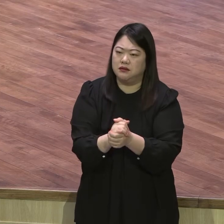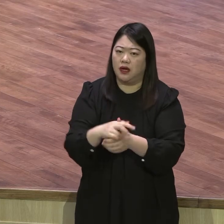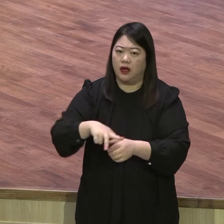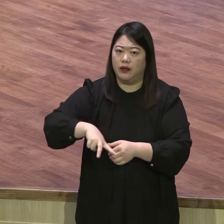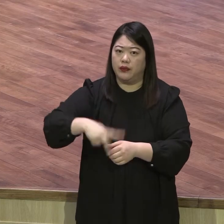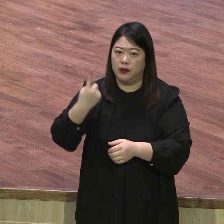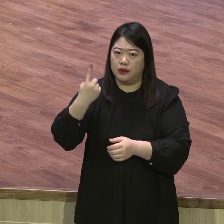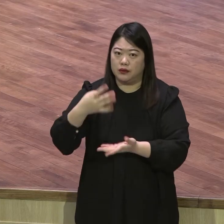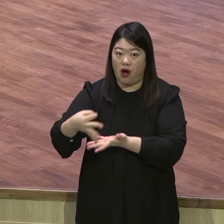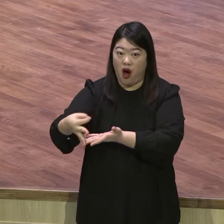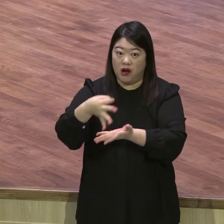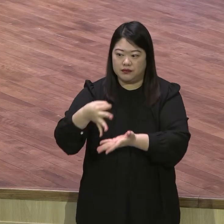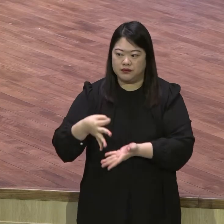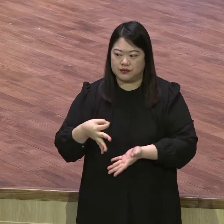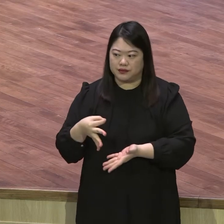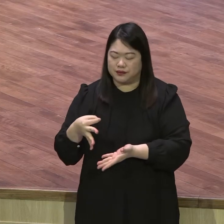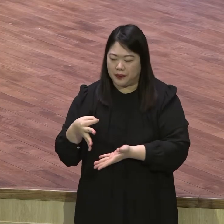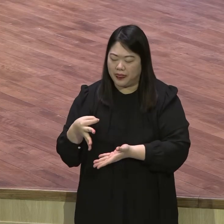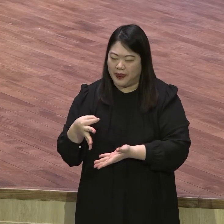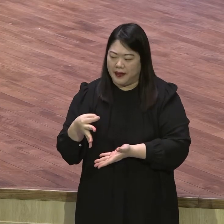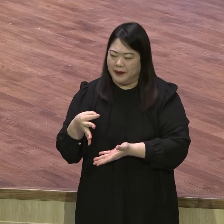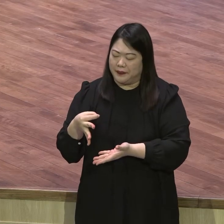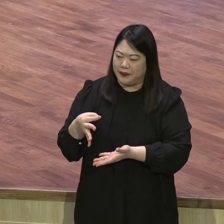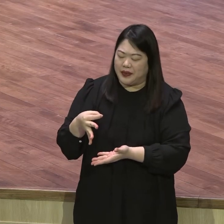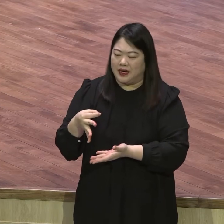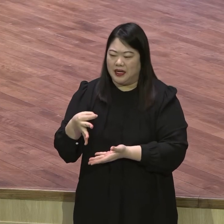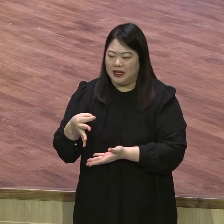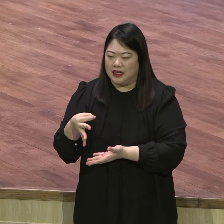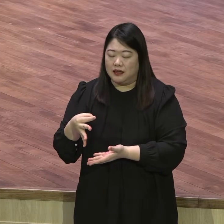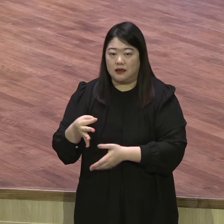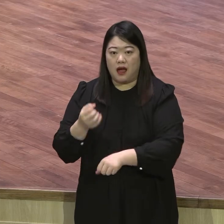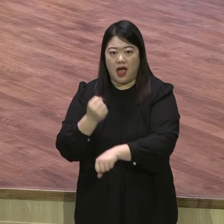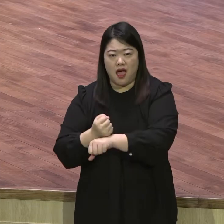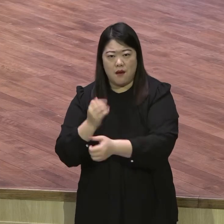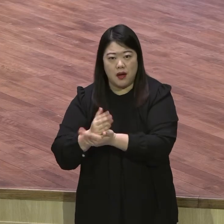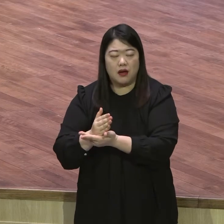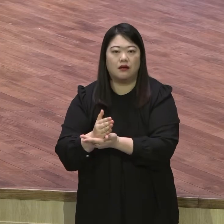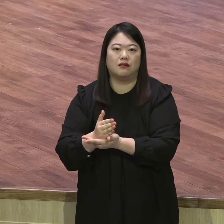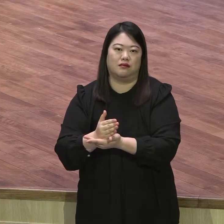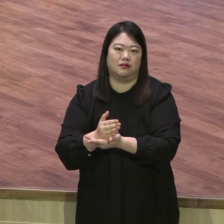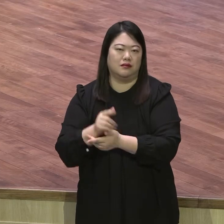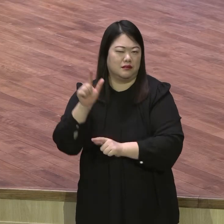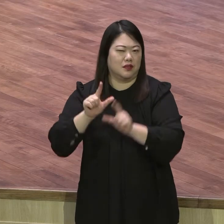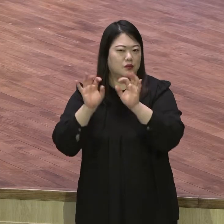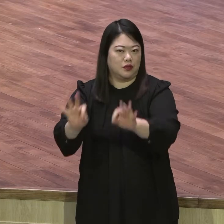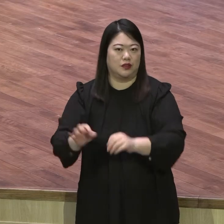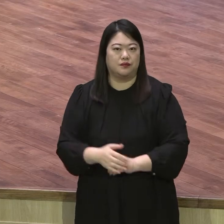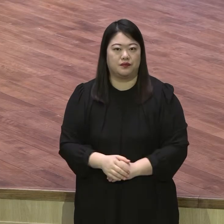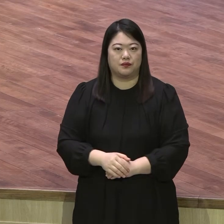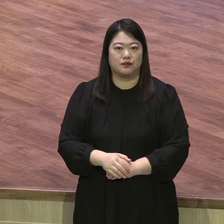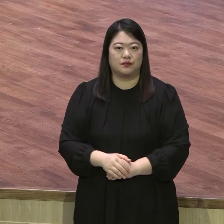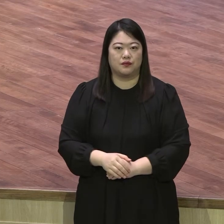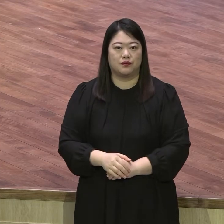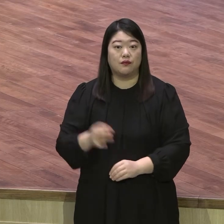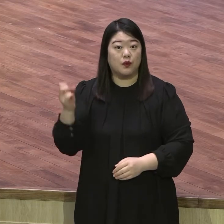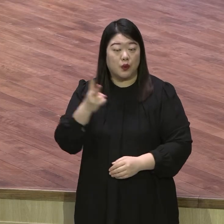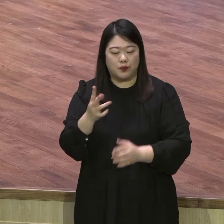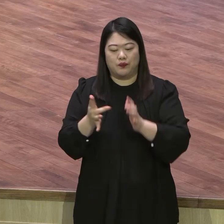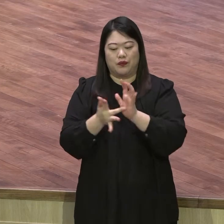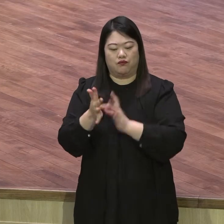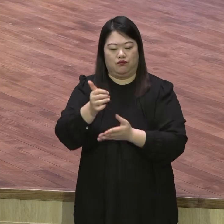이 마리아가 예수님의 머리에 기름을 값비싼 옷값을 깨뜨릴 때 예수님께서 이 여인이 행한